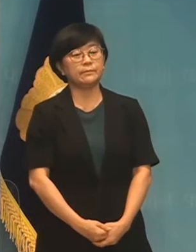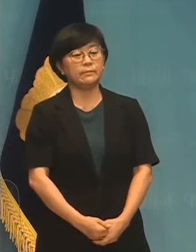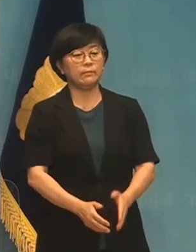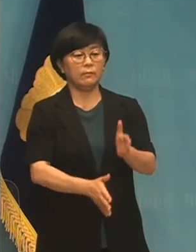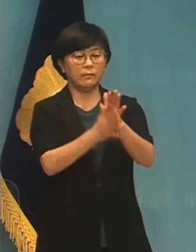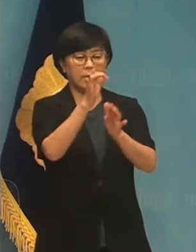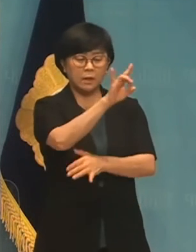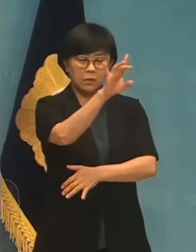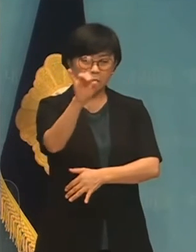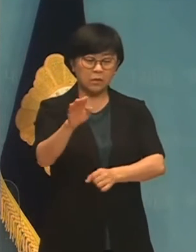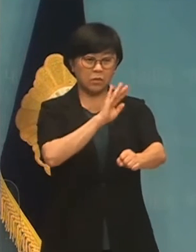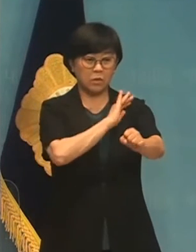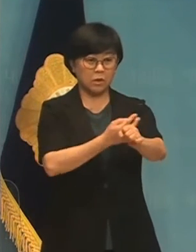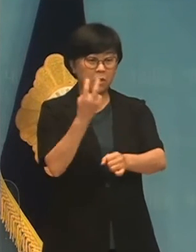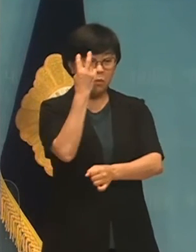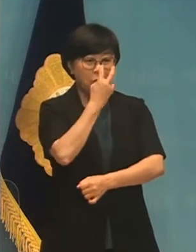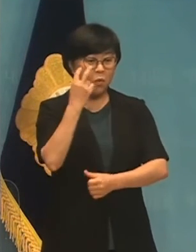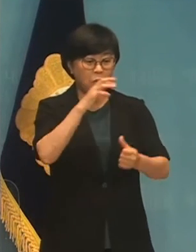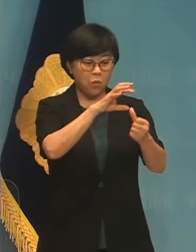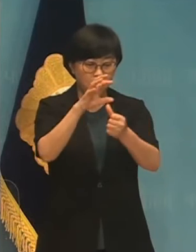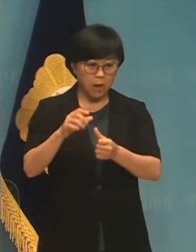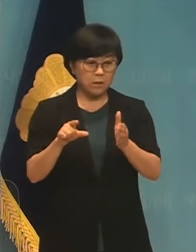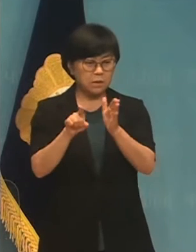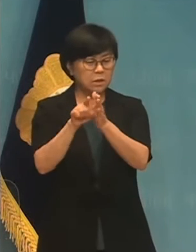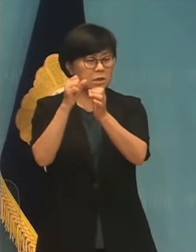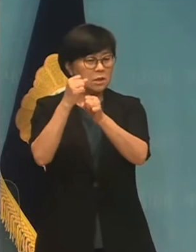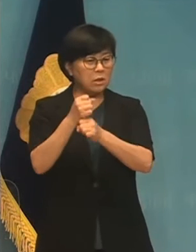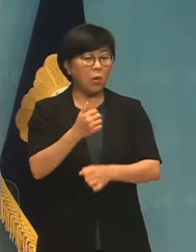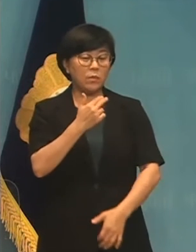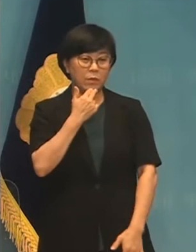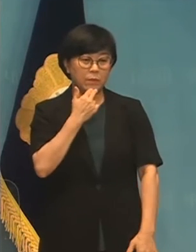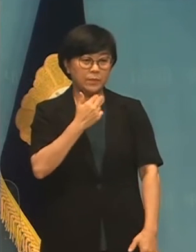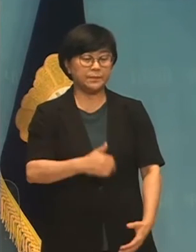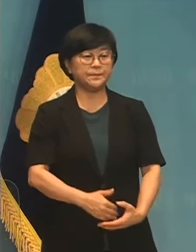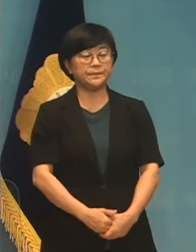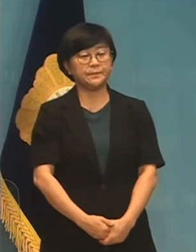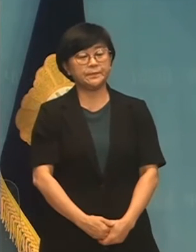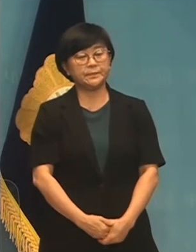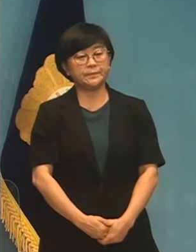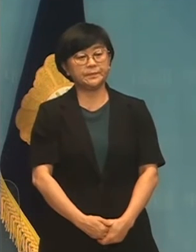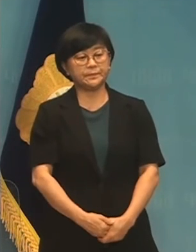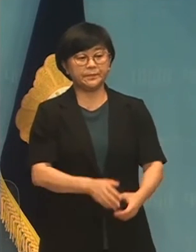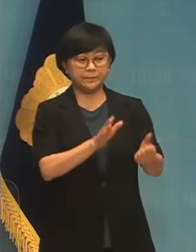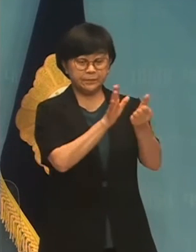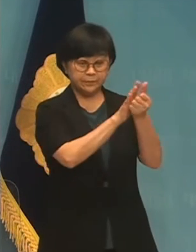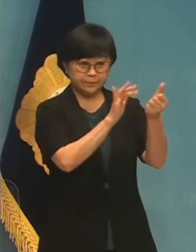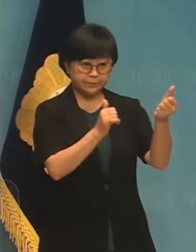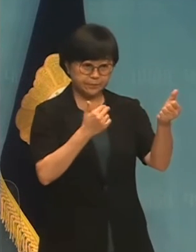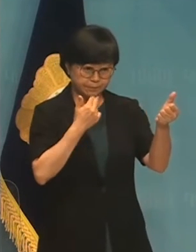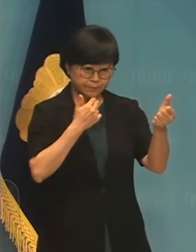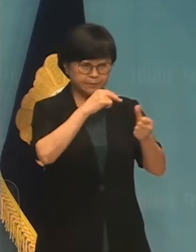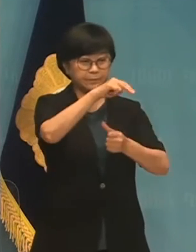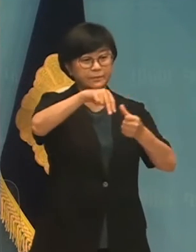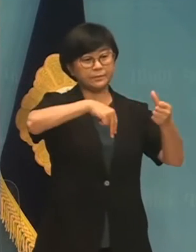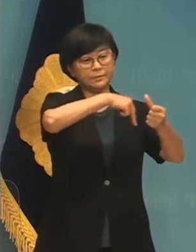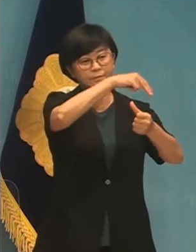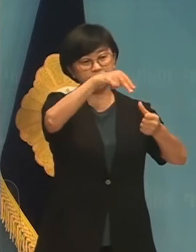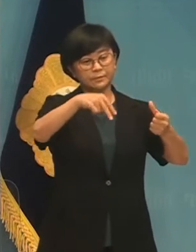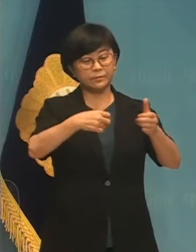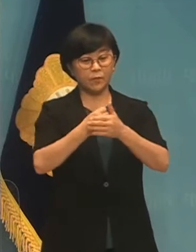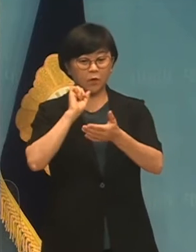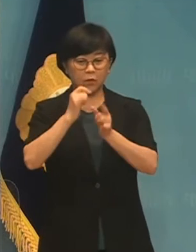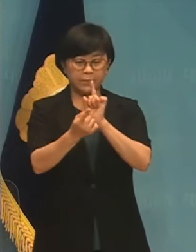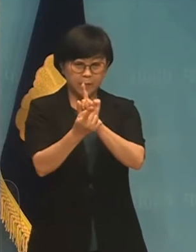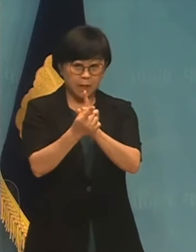시민 개개인의 권리를 보호할 의지와 능력을 잃어버린 지 오래입니다. 도와줄 사람이 없는 상태,